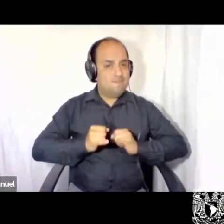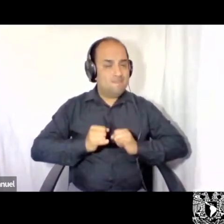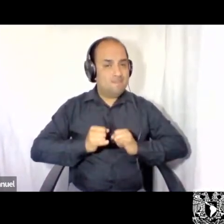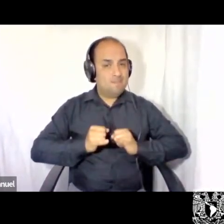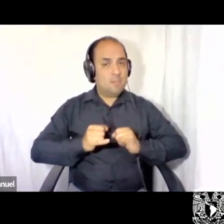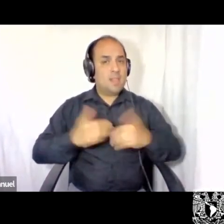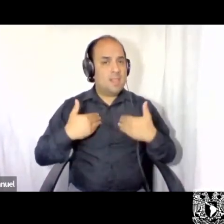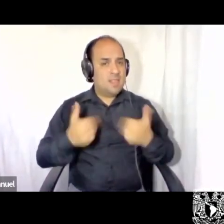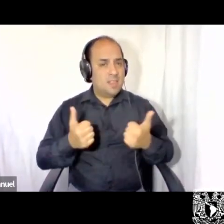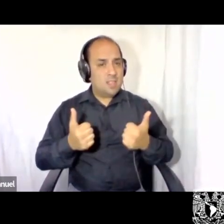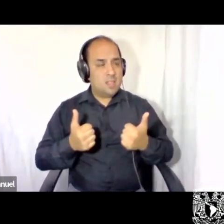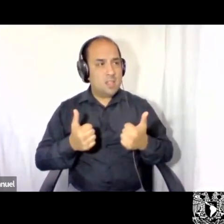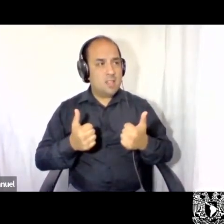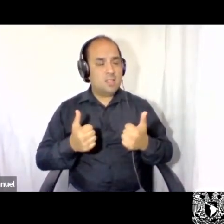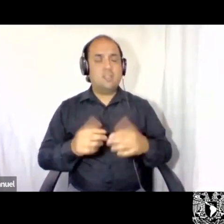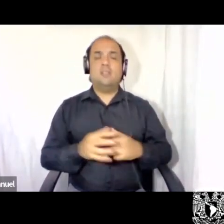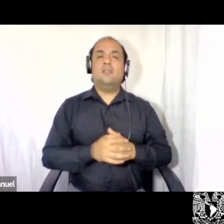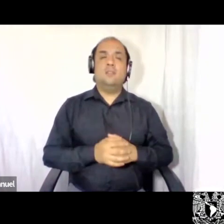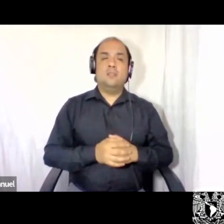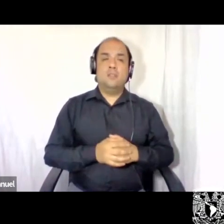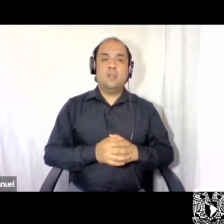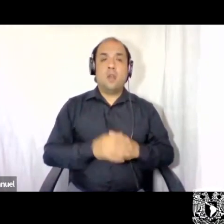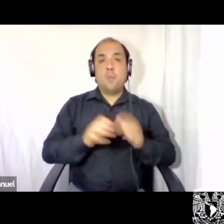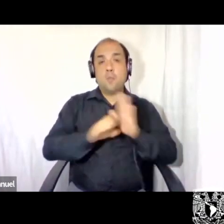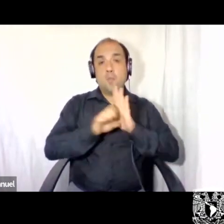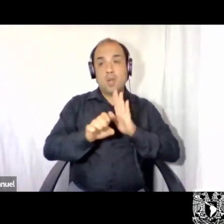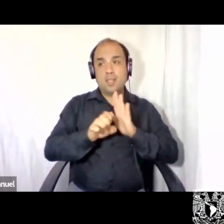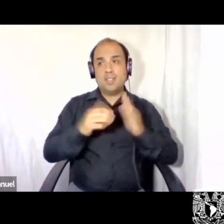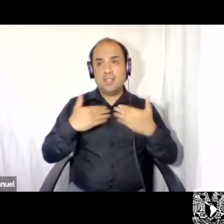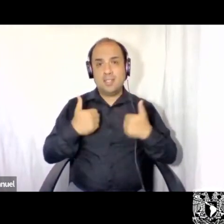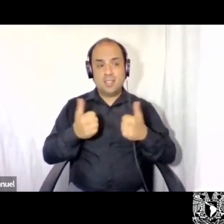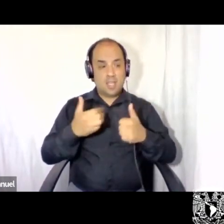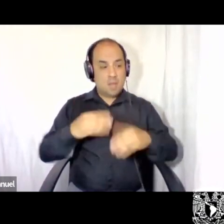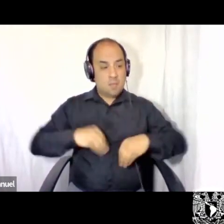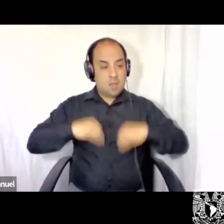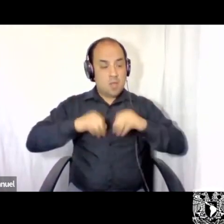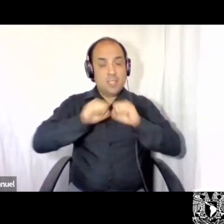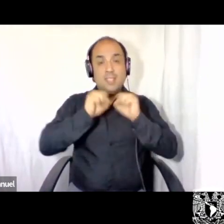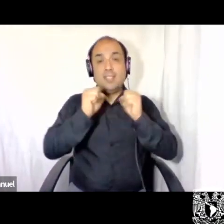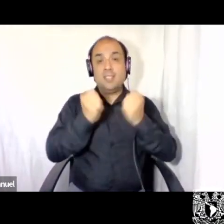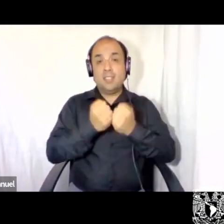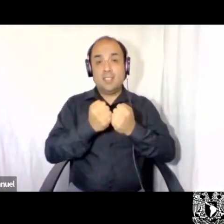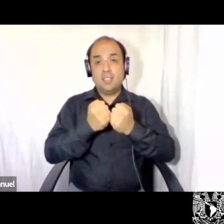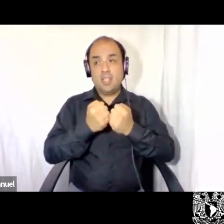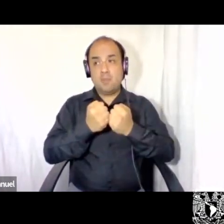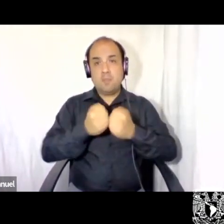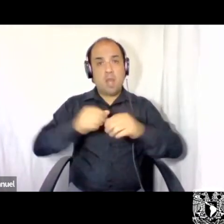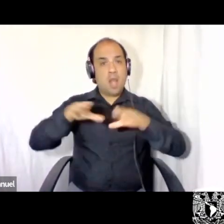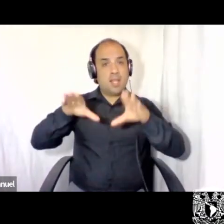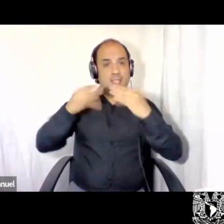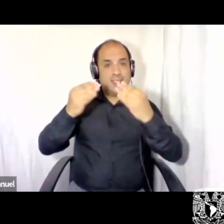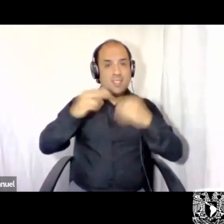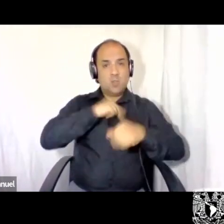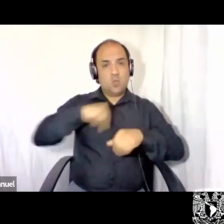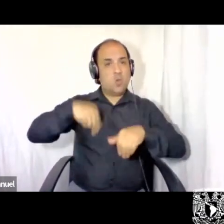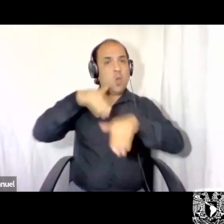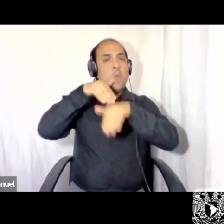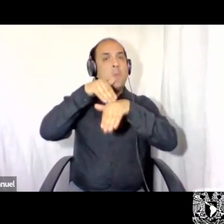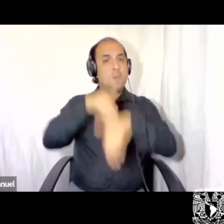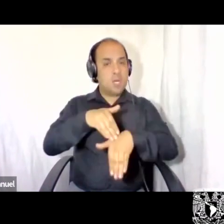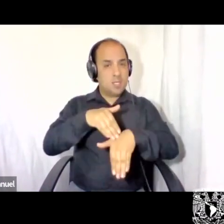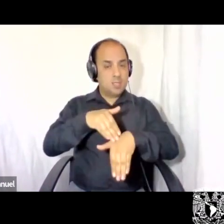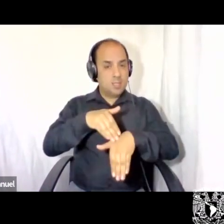y ver que, por ejemplo, vivimos en un sistema que nos programa para estar disciplinados.